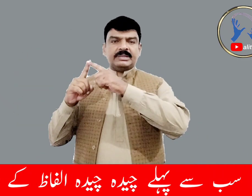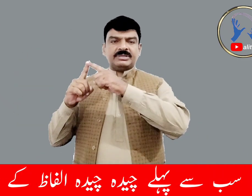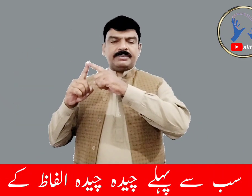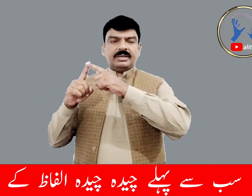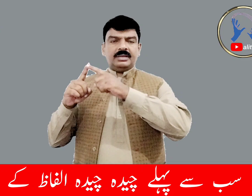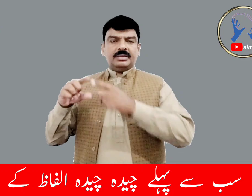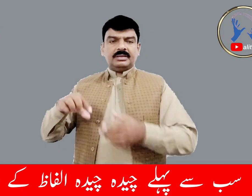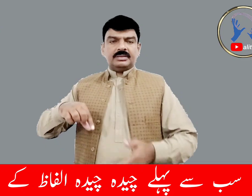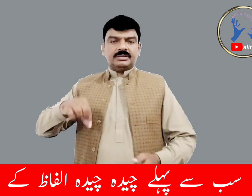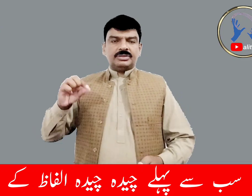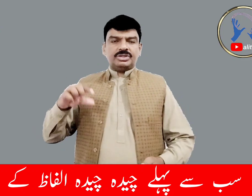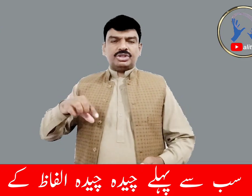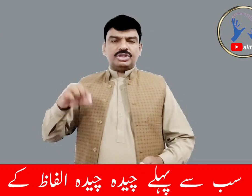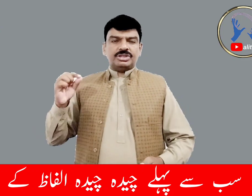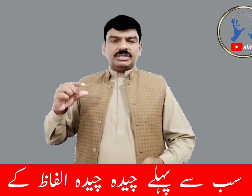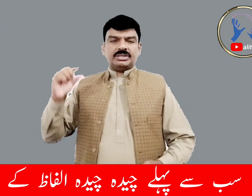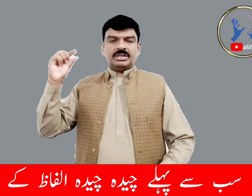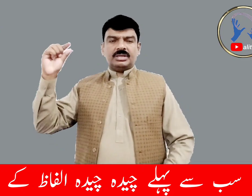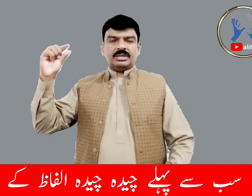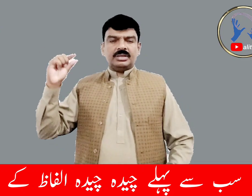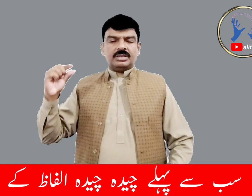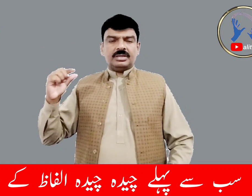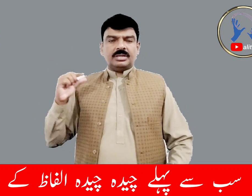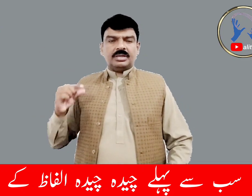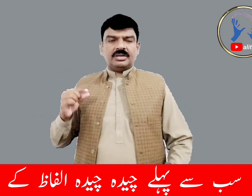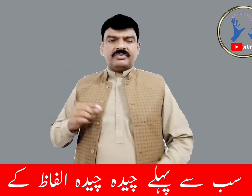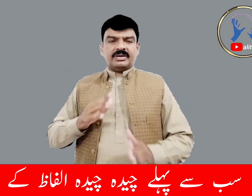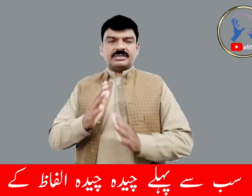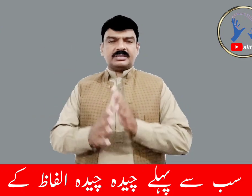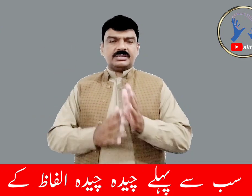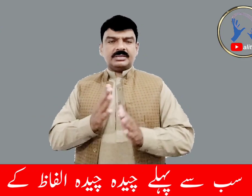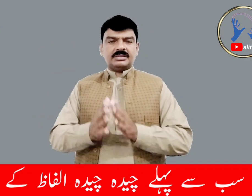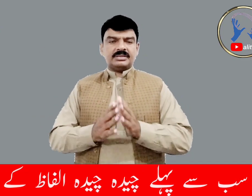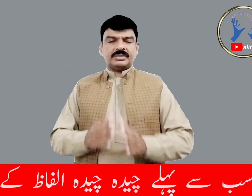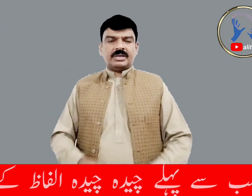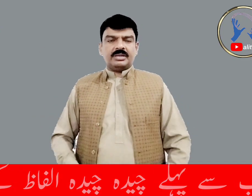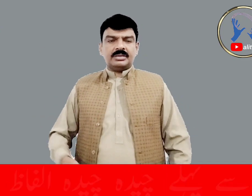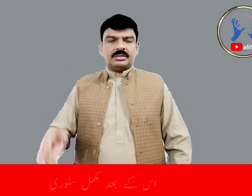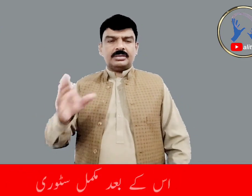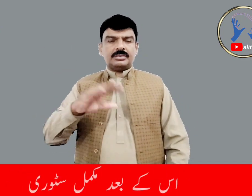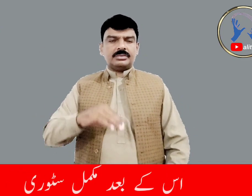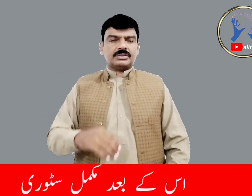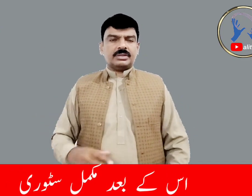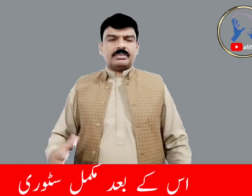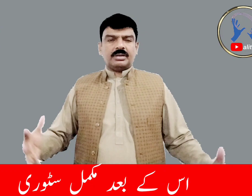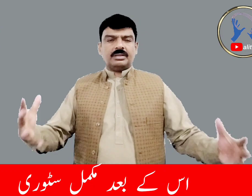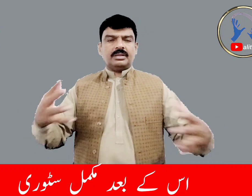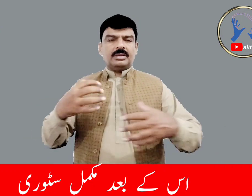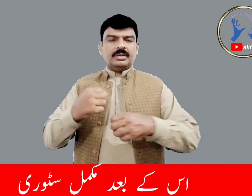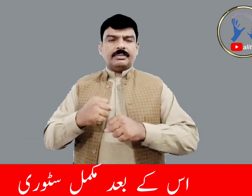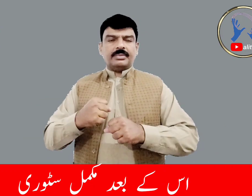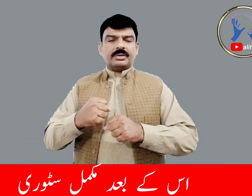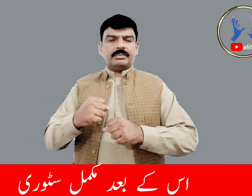सबसे पहले चीदा चीदा अल्फाज के साइन, उसके बाद